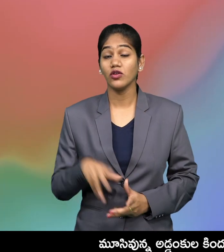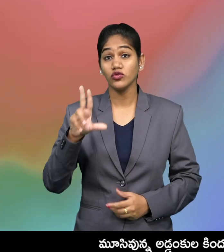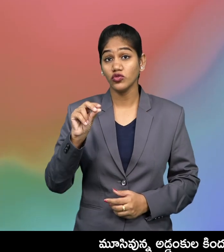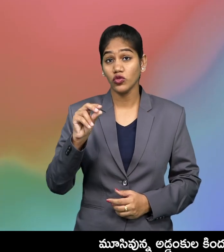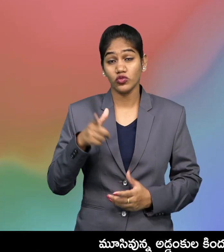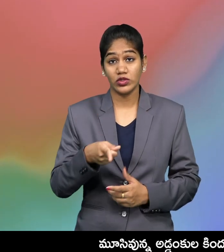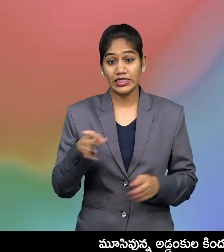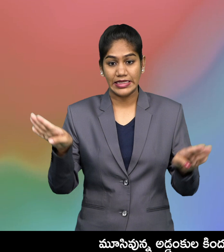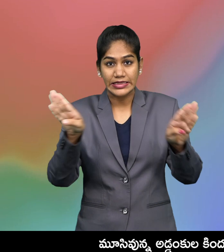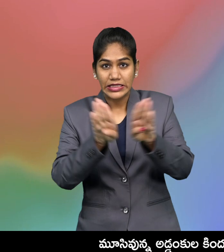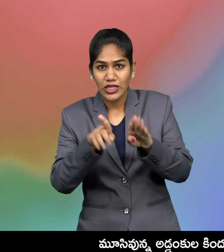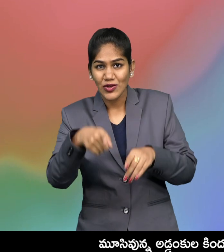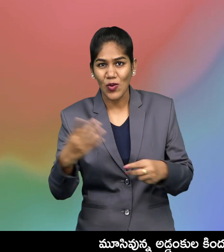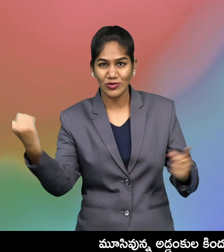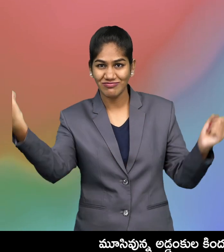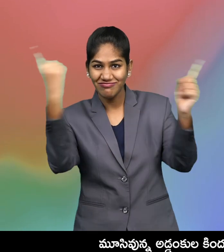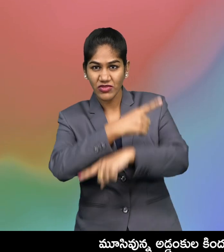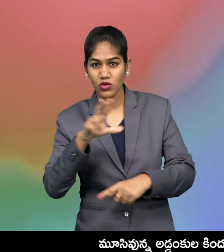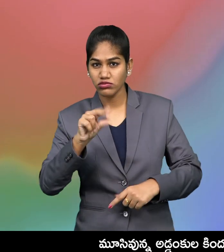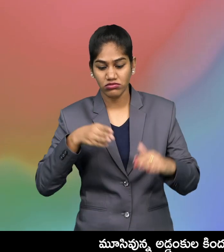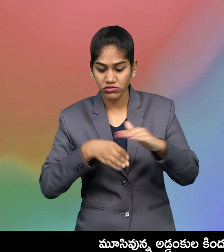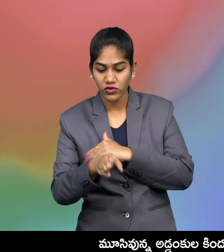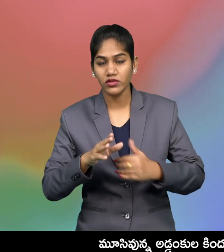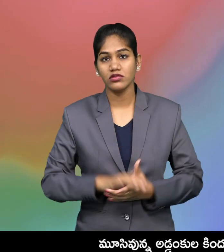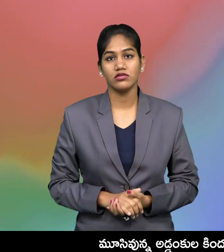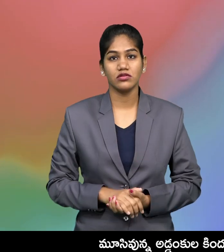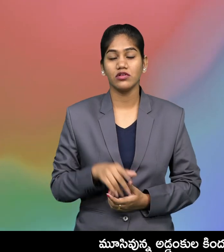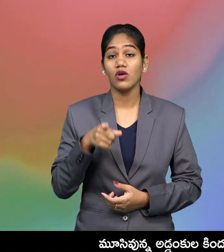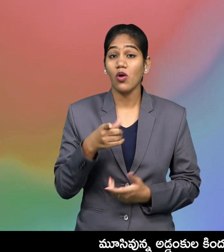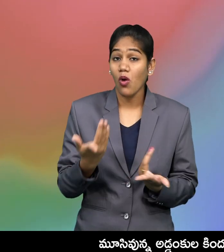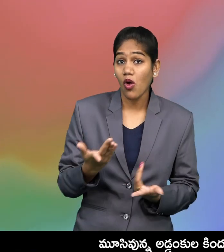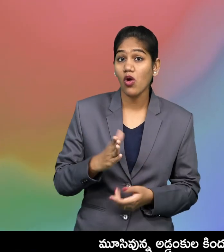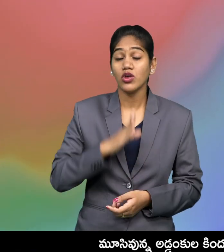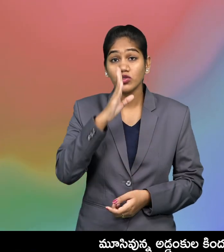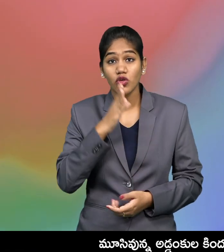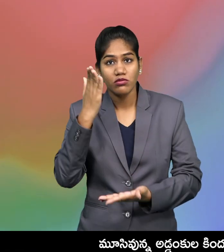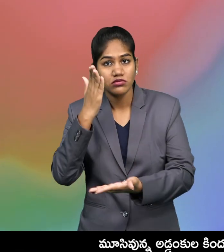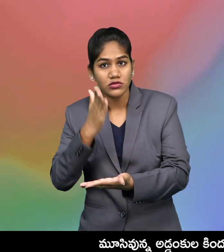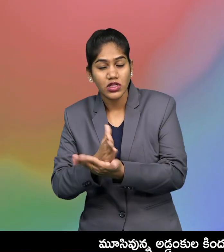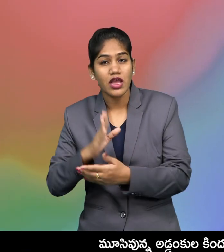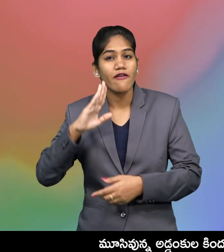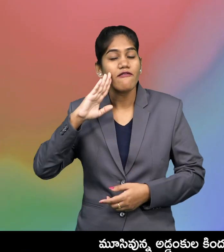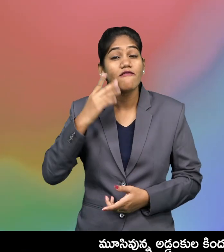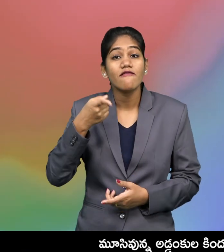మూసి ఉన్న అడ్డంకుల కిందకు వెళ్లవద్దు లేదా తరలింపు సాధ్యం కాని చోట రైలును ఆపవద్దు.